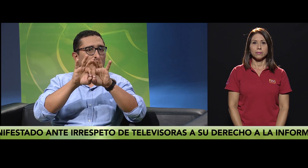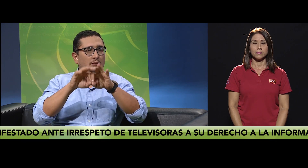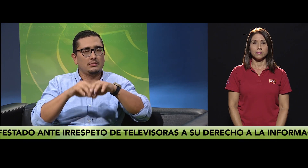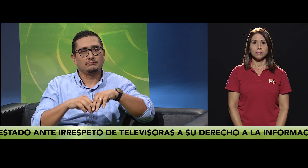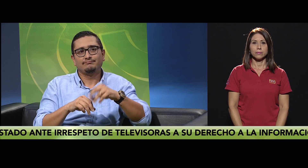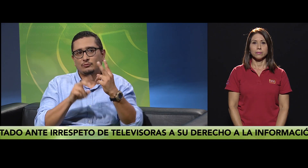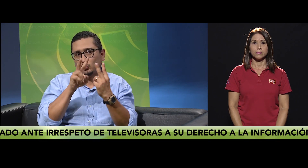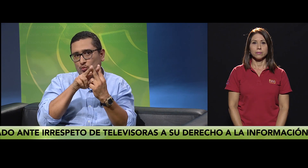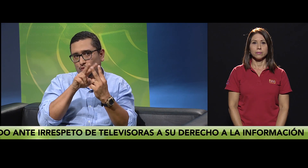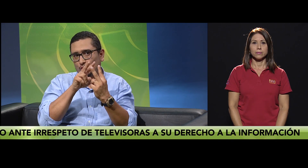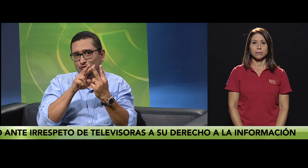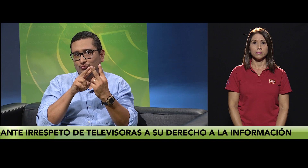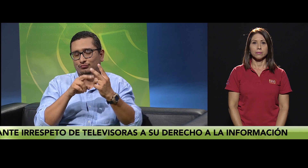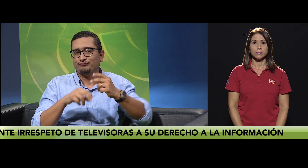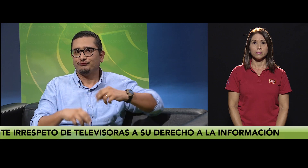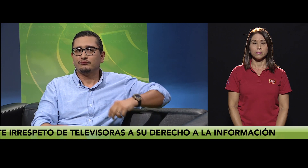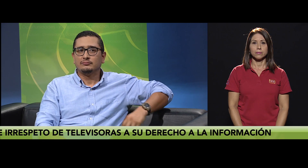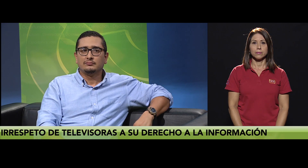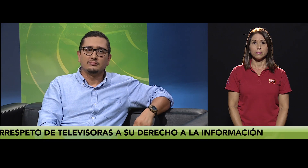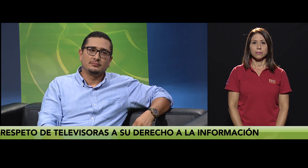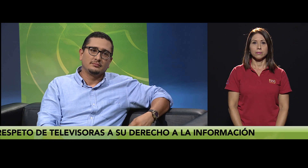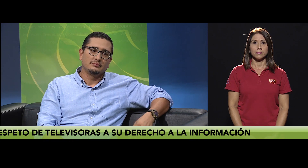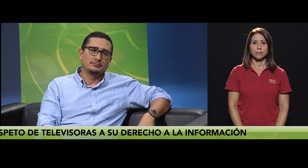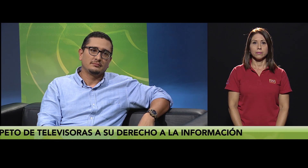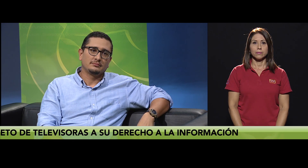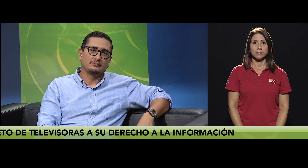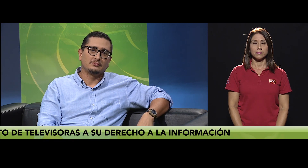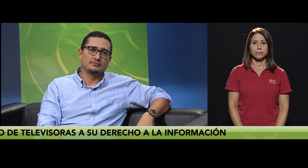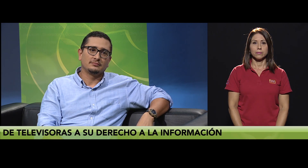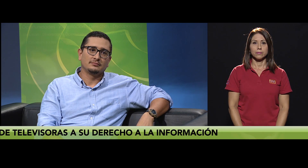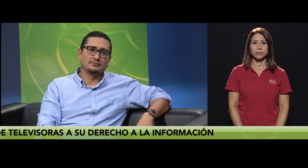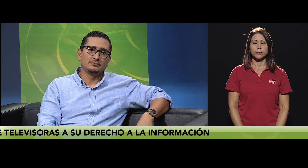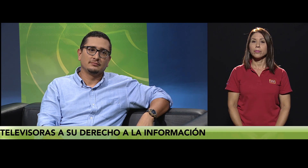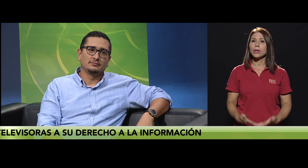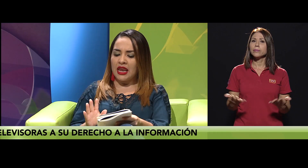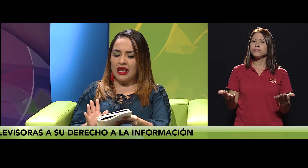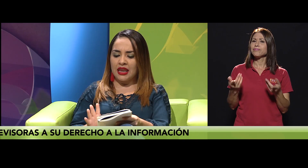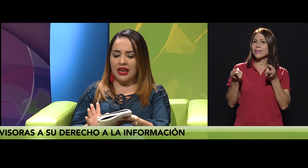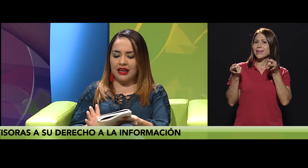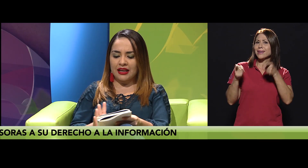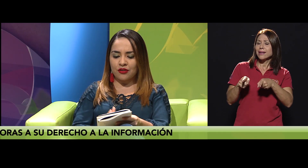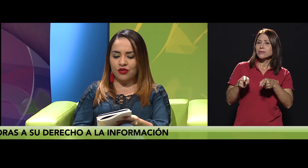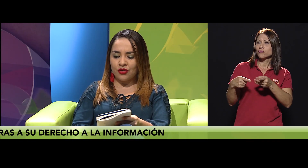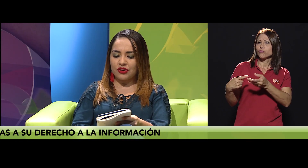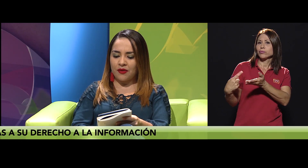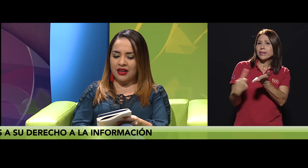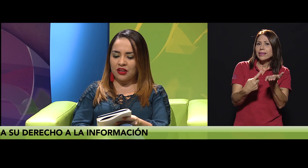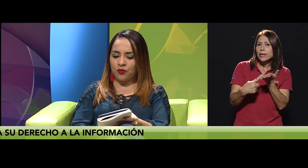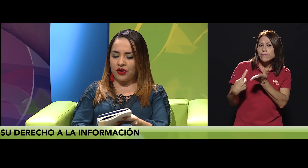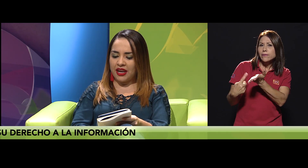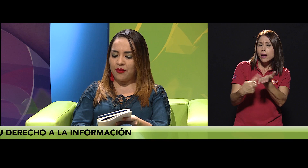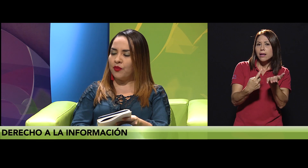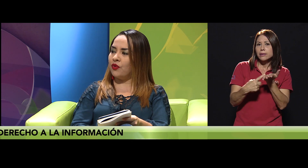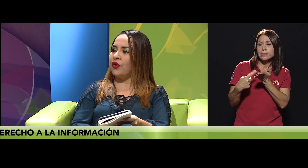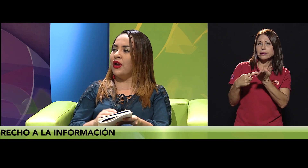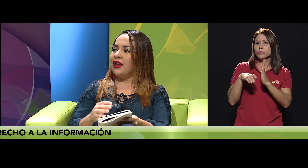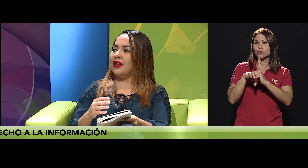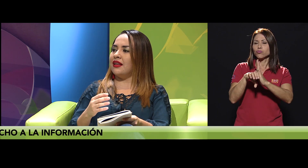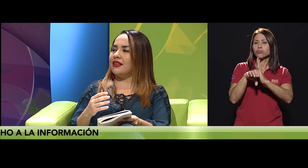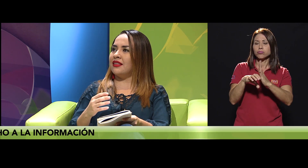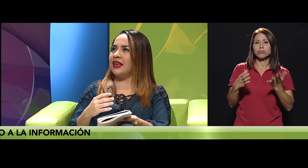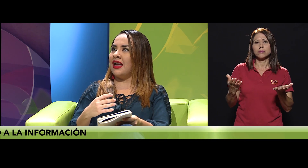presidente, es una situación importante, deberían de presentar en ese momento el recurso. En el caso de los debates, por